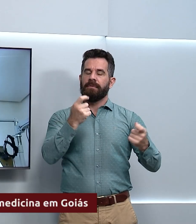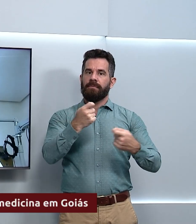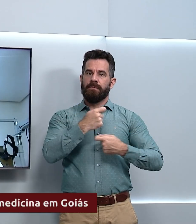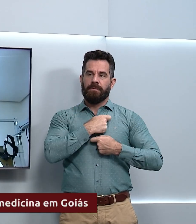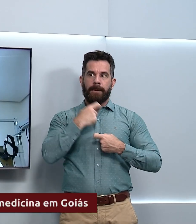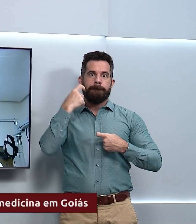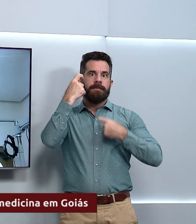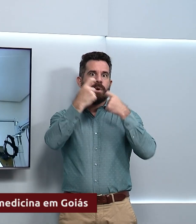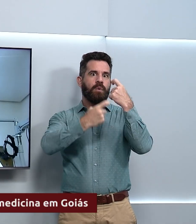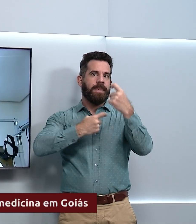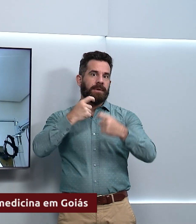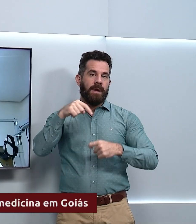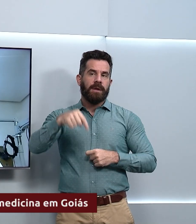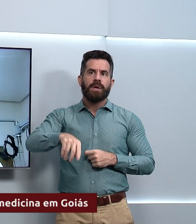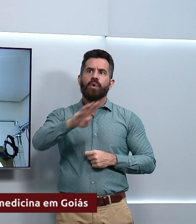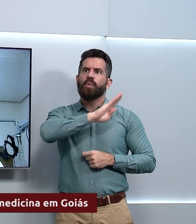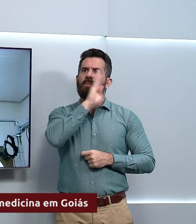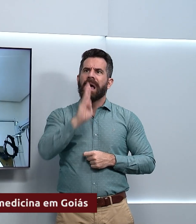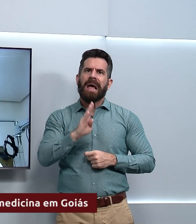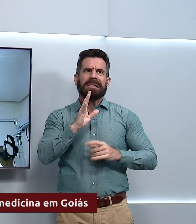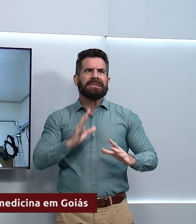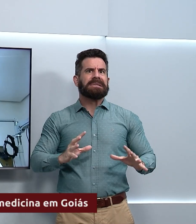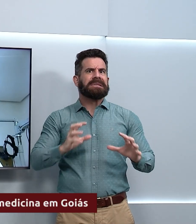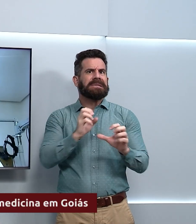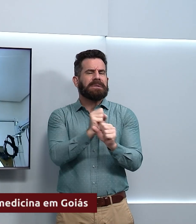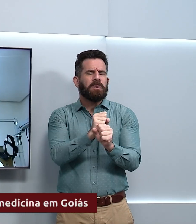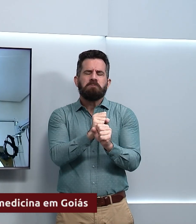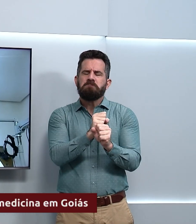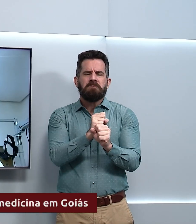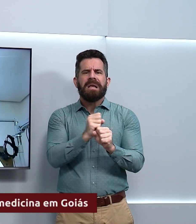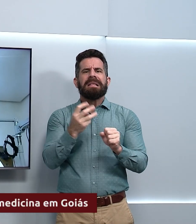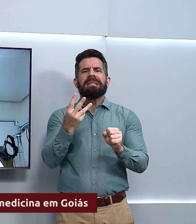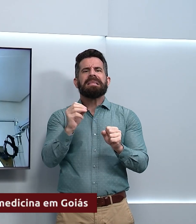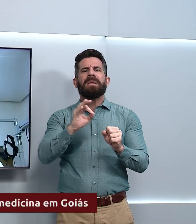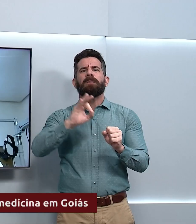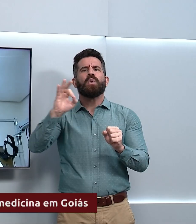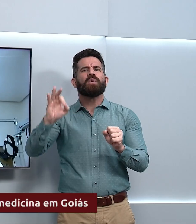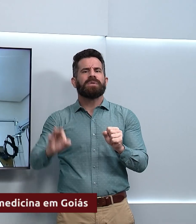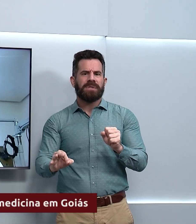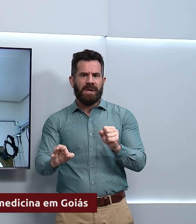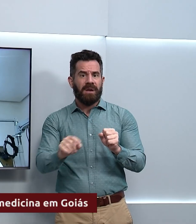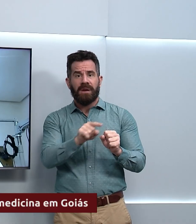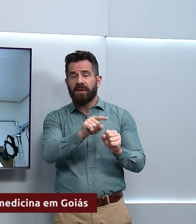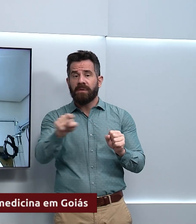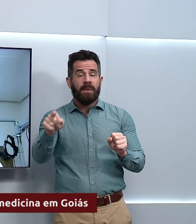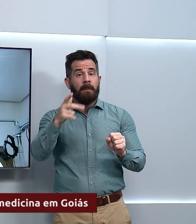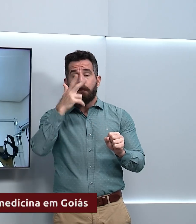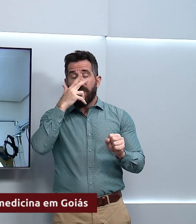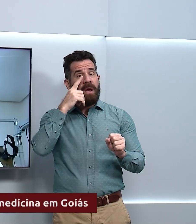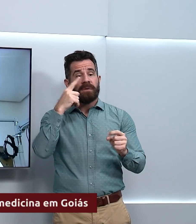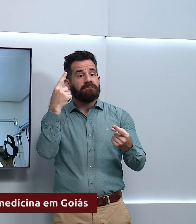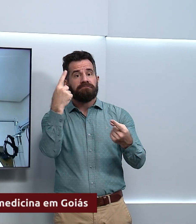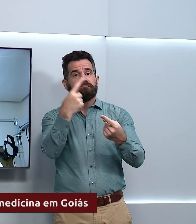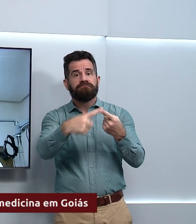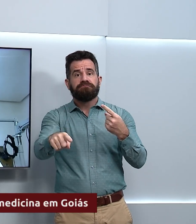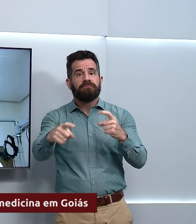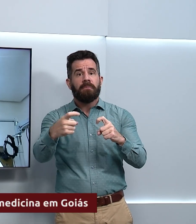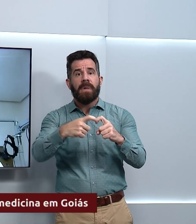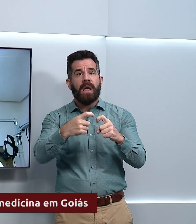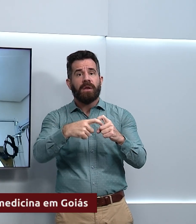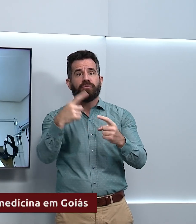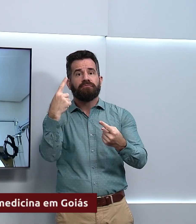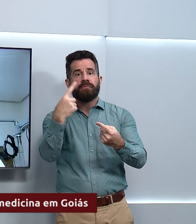somando todas as faculdades, cerca de 30% dos alunos são considerados inaptos aí a exercer a